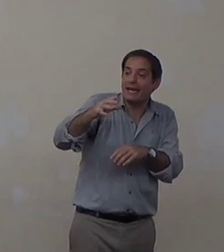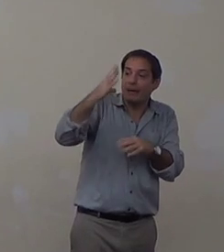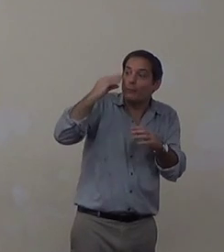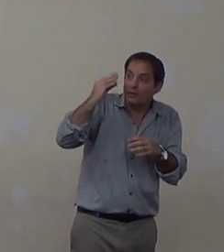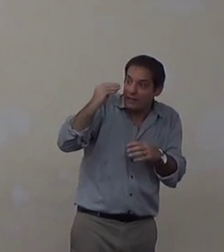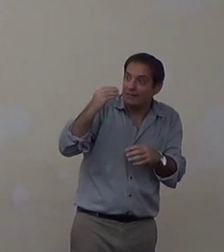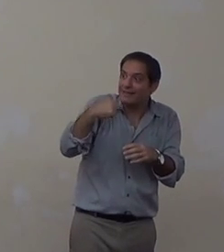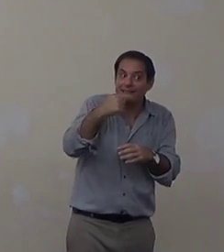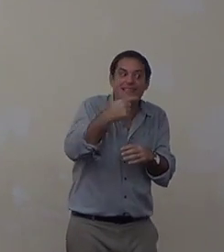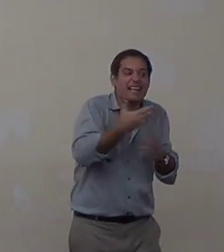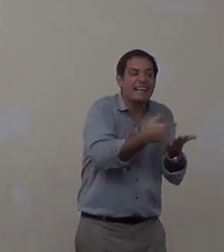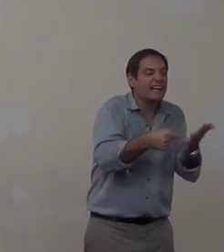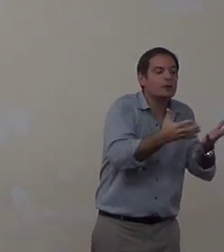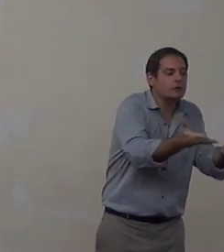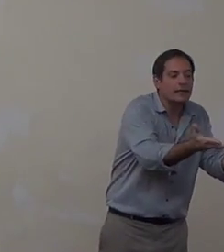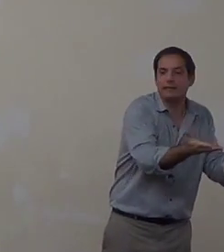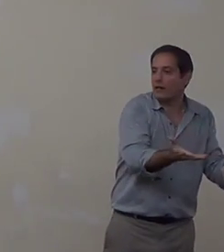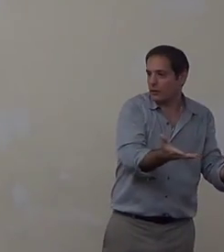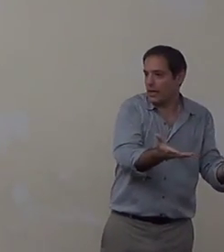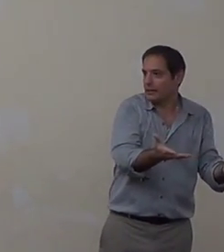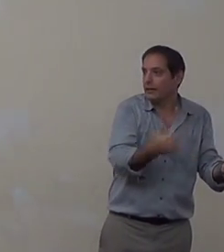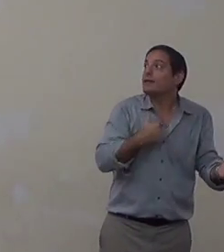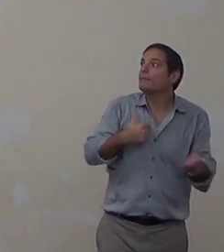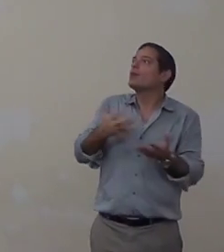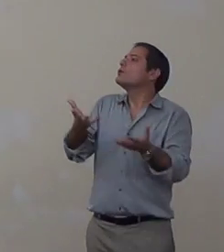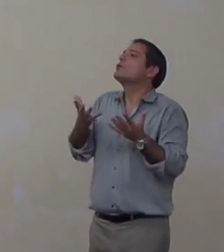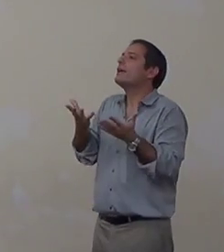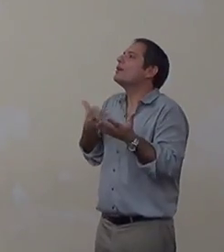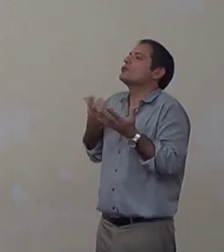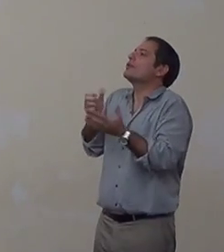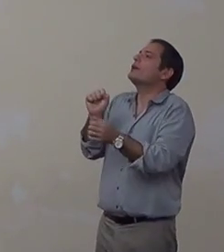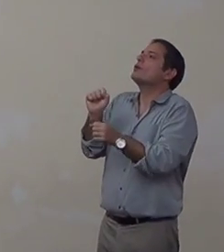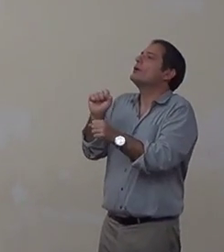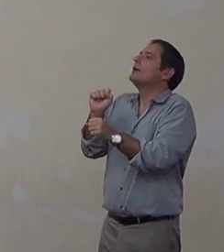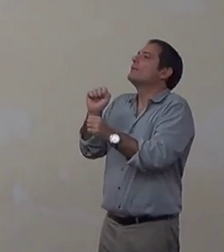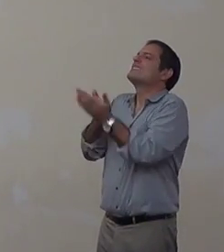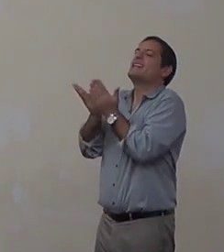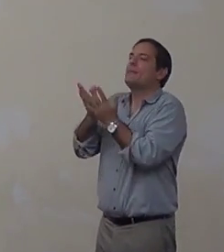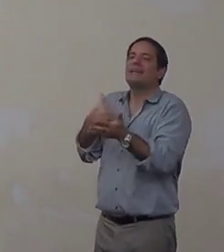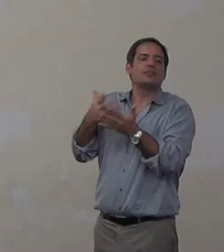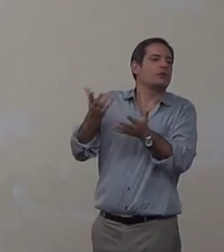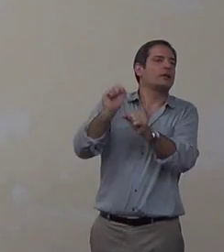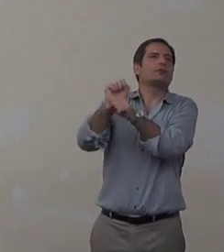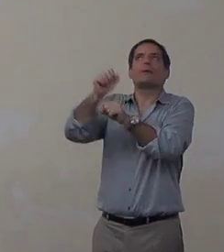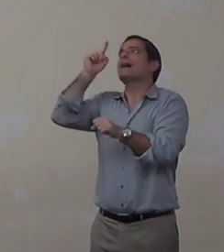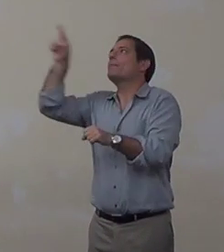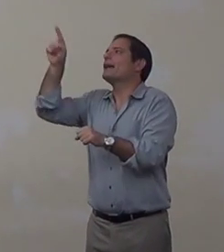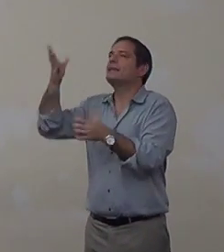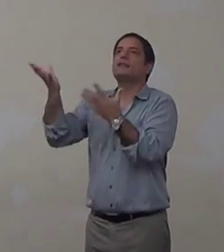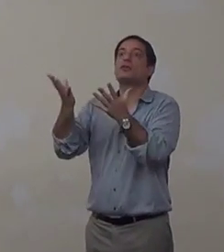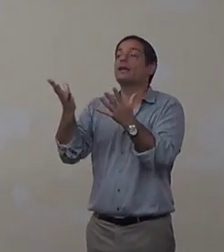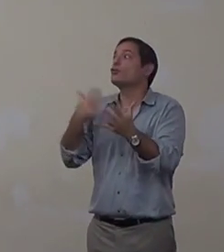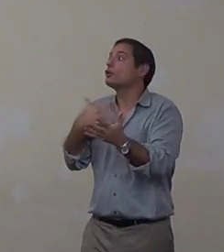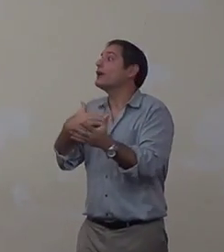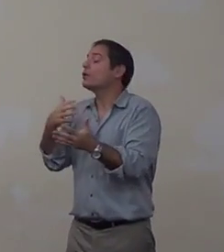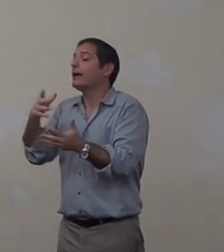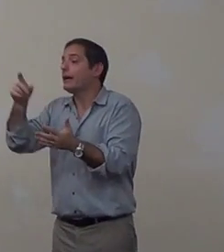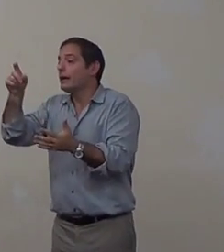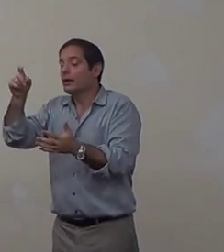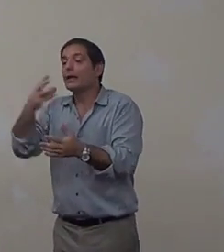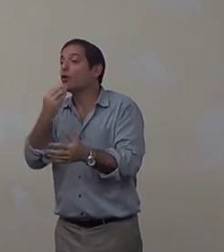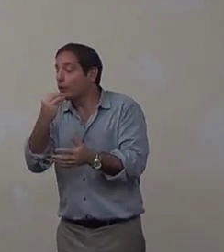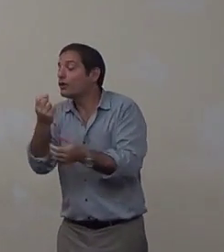que Moisés dice, ¿qué tú tienes ahora? Yo quiero servirte, yo quiero trabajar para ti,